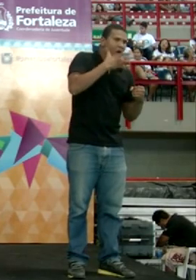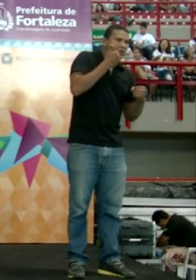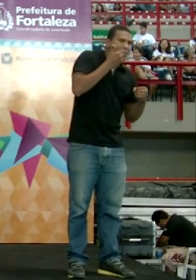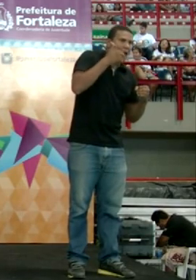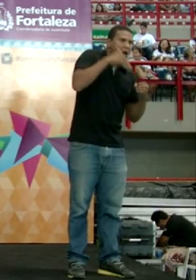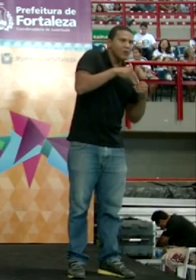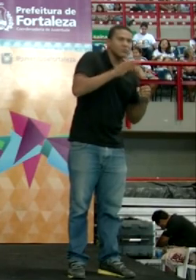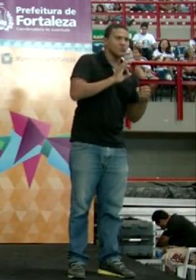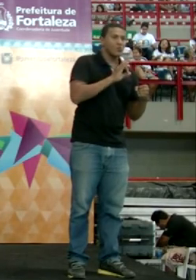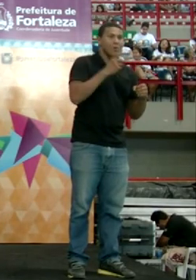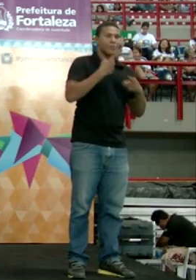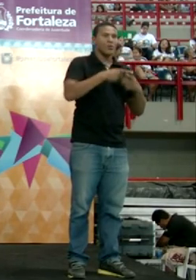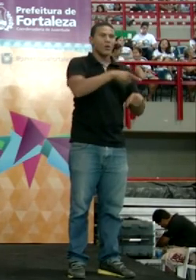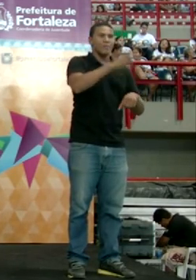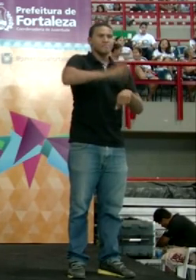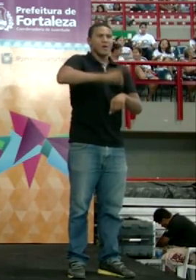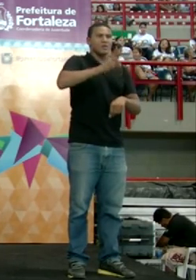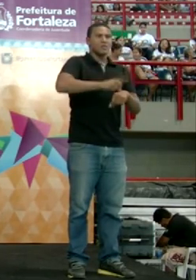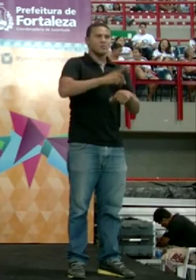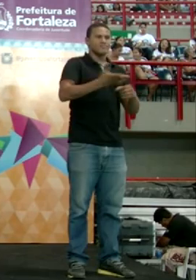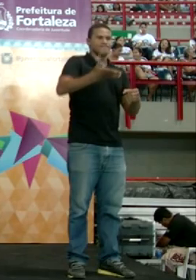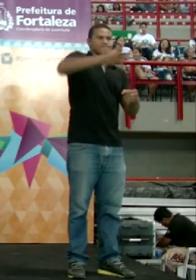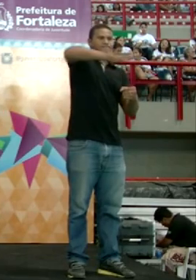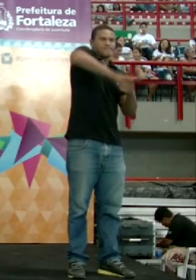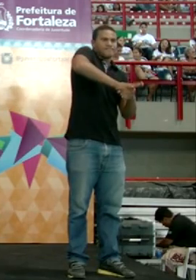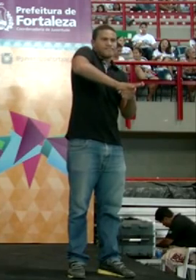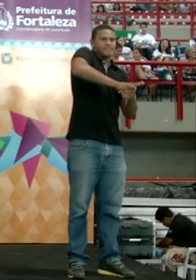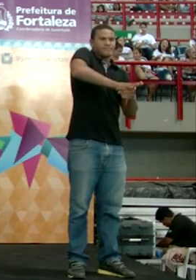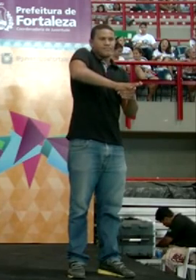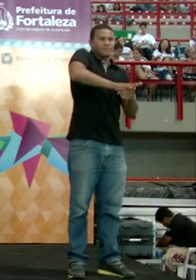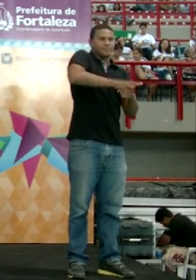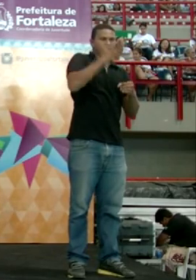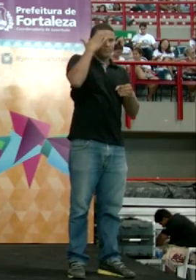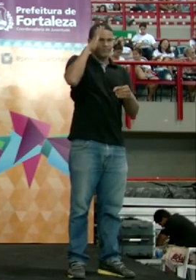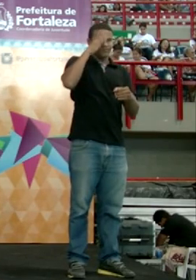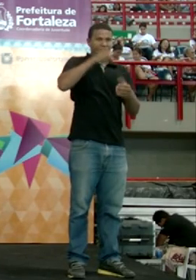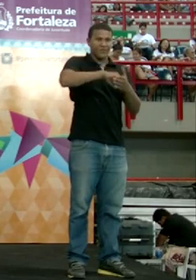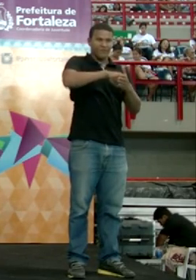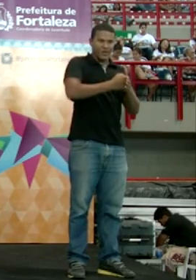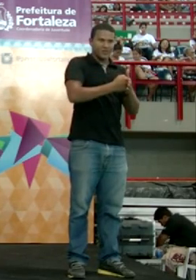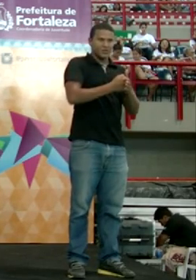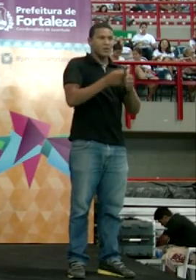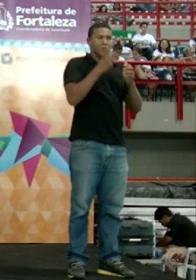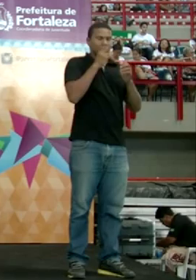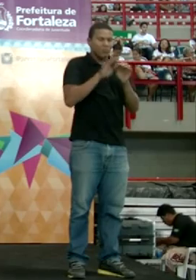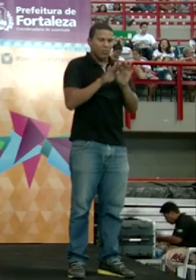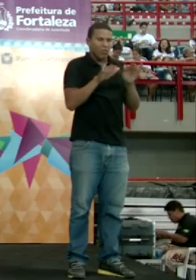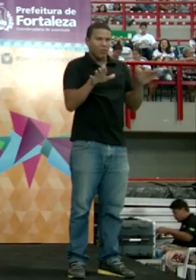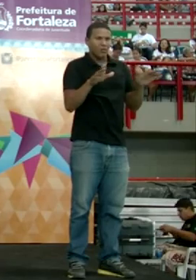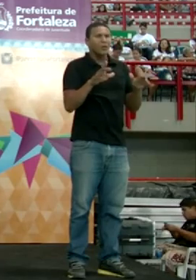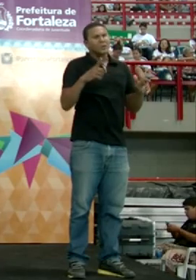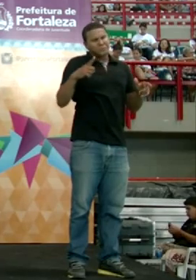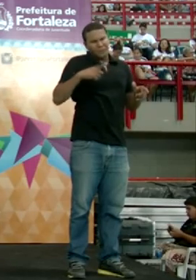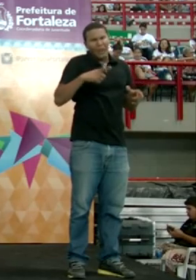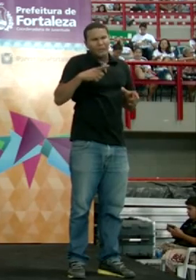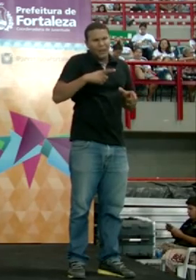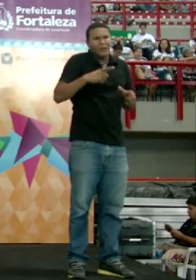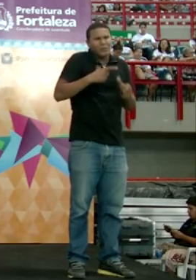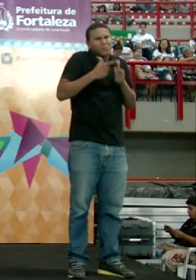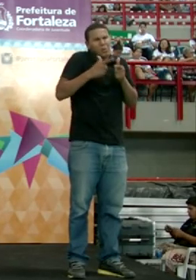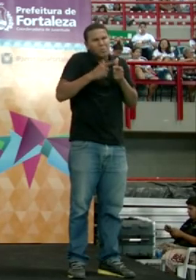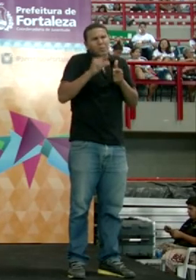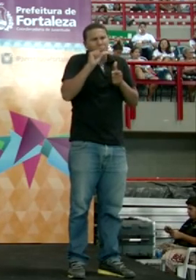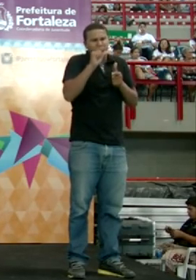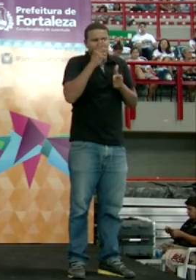A radiação está lá dentro do cilindro e ela não está vazando. Tem um impacto ambiental, evidentemente, porque você está jogando um